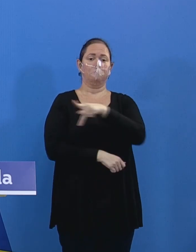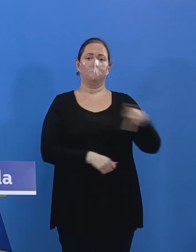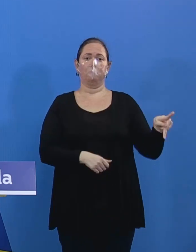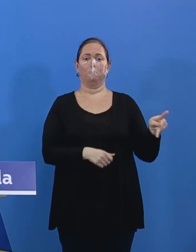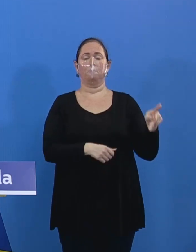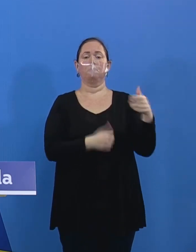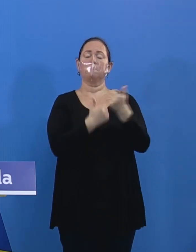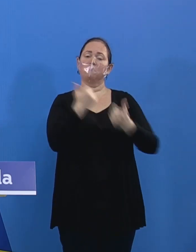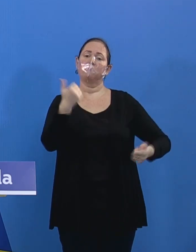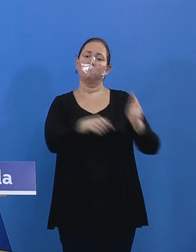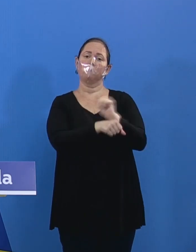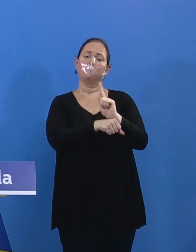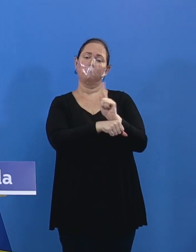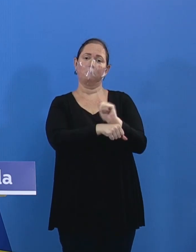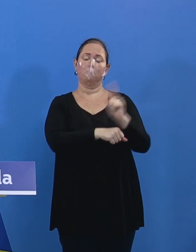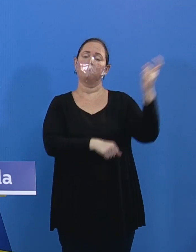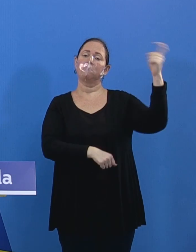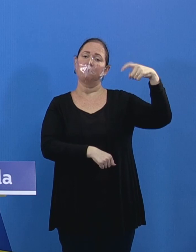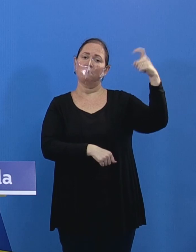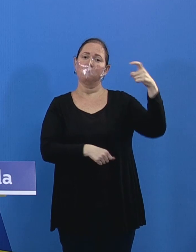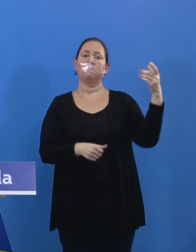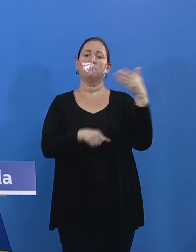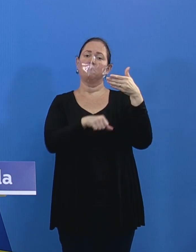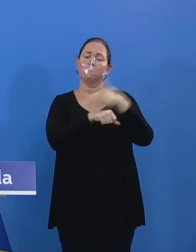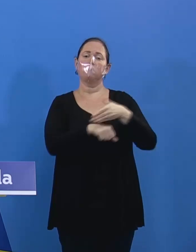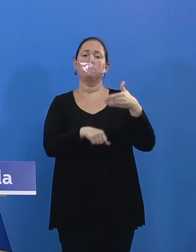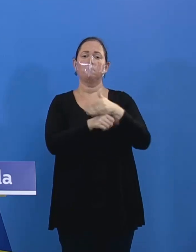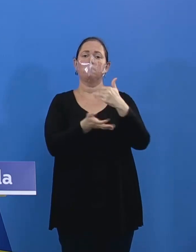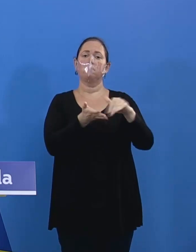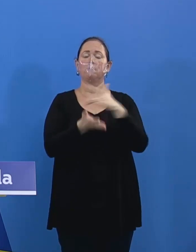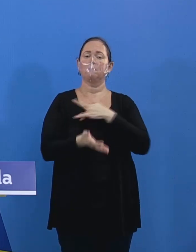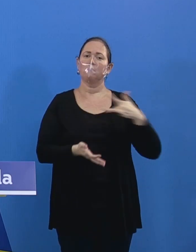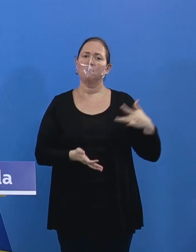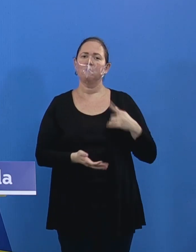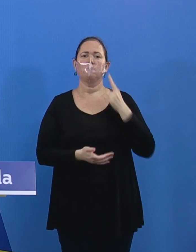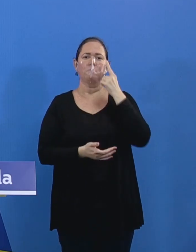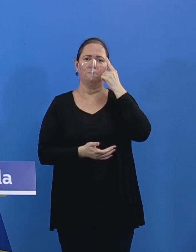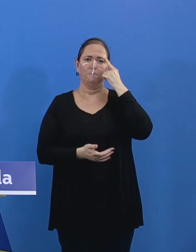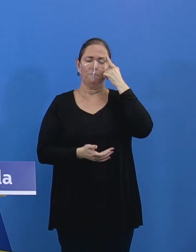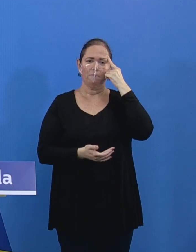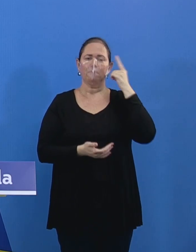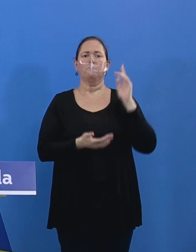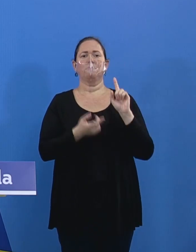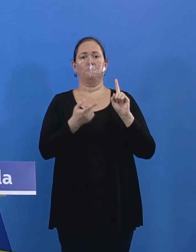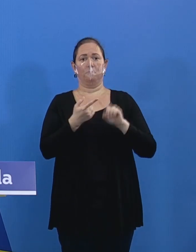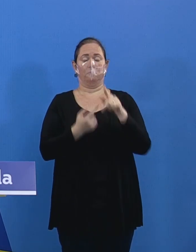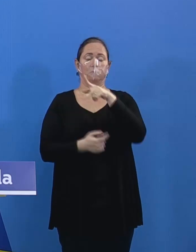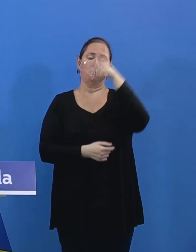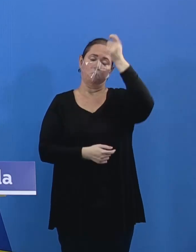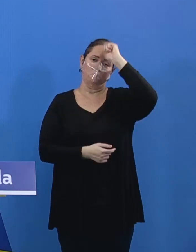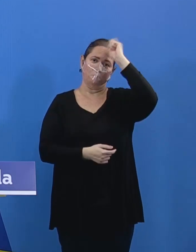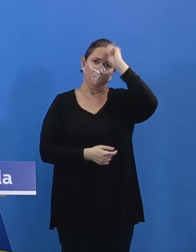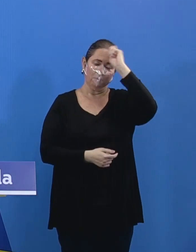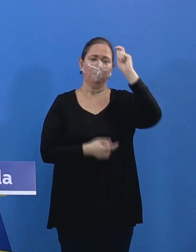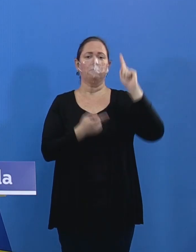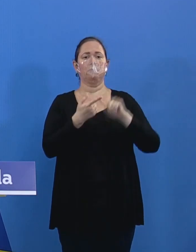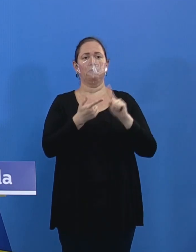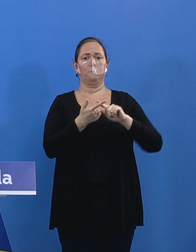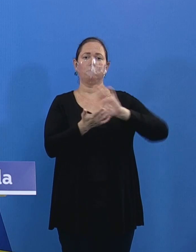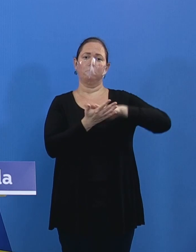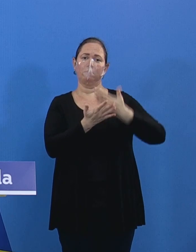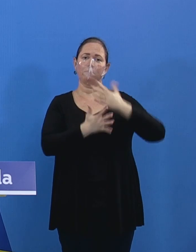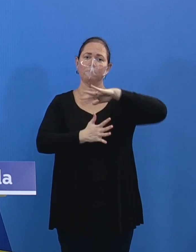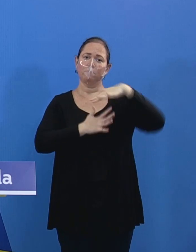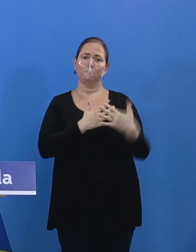de Gestão do Porto Digital, a participação do secretário municipal de Saúde, Dr. Jailson Correia, do prefeito Geraldo Zúlio, da